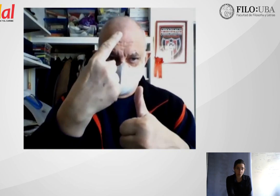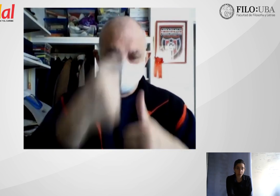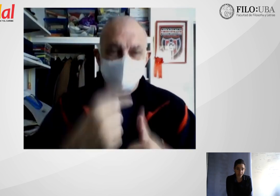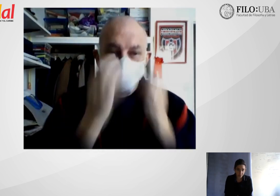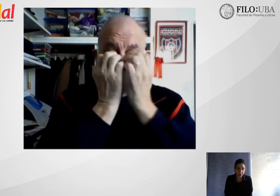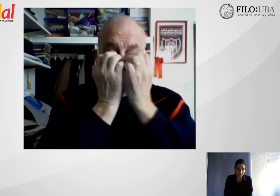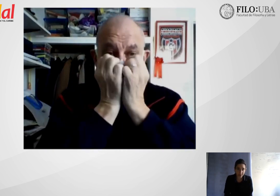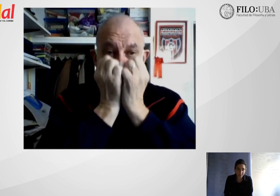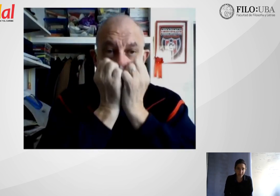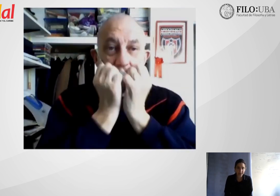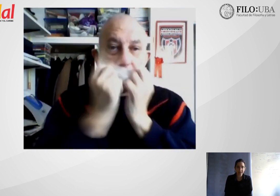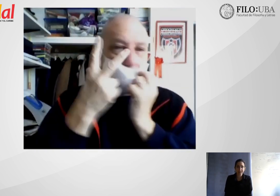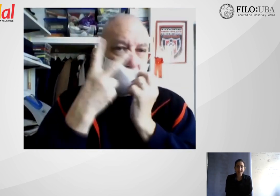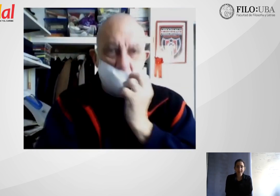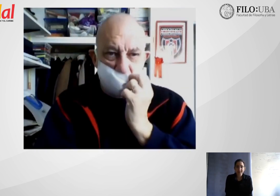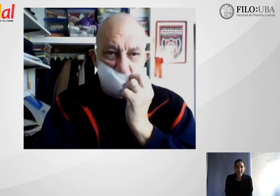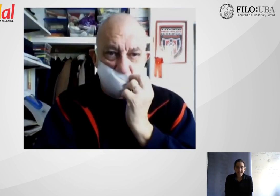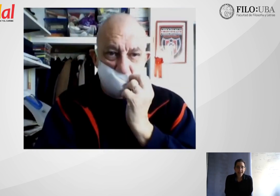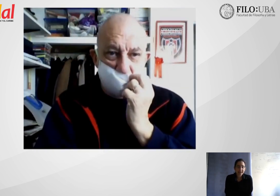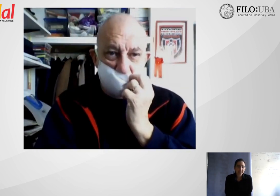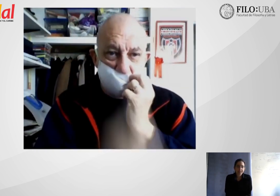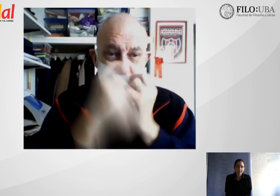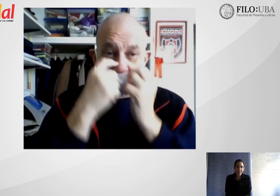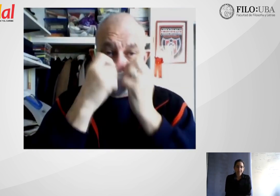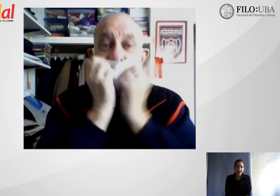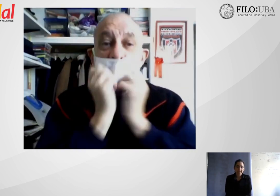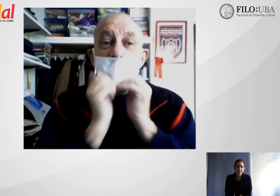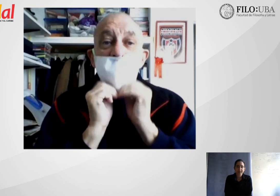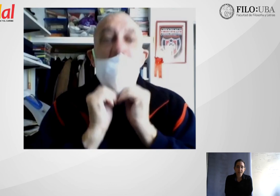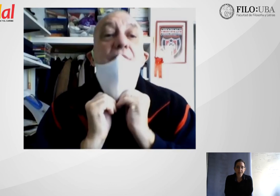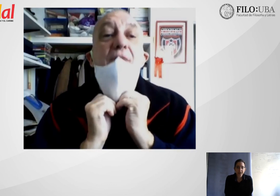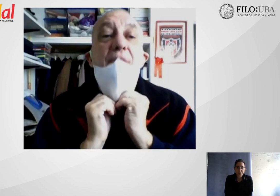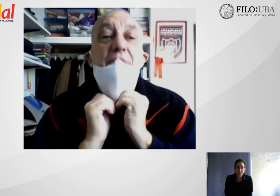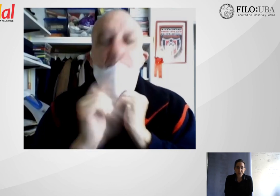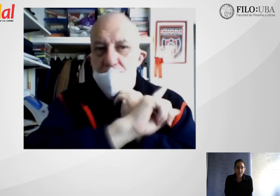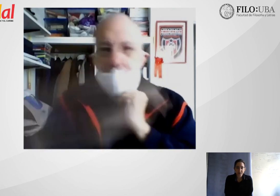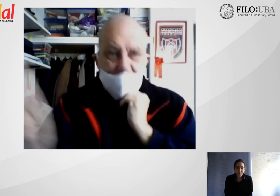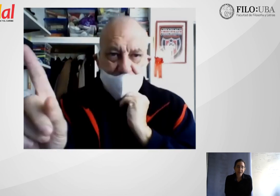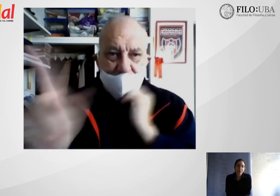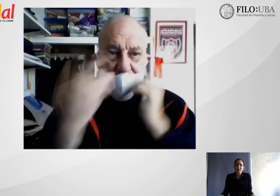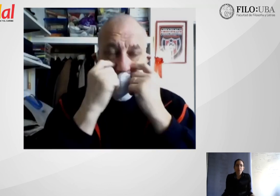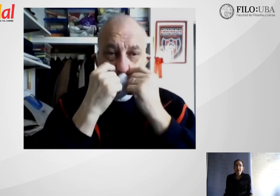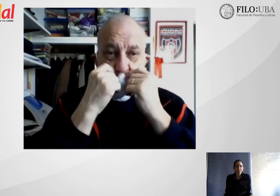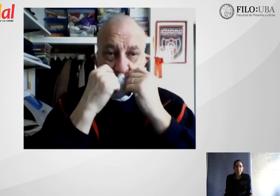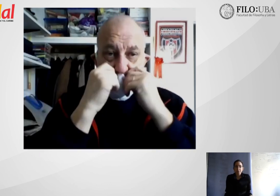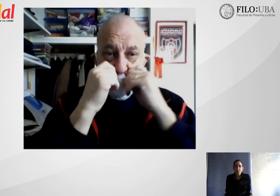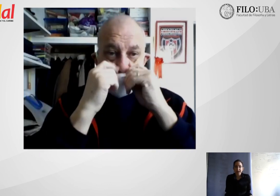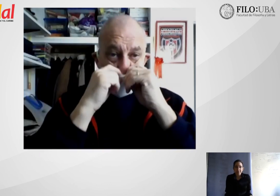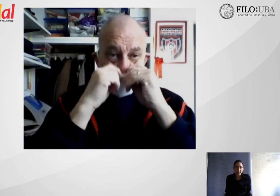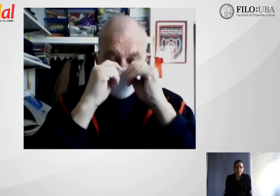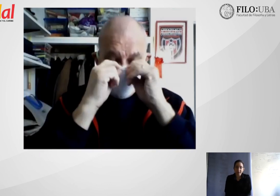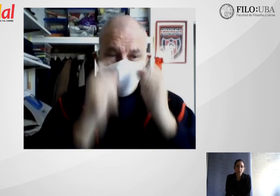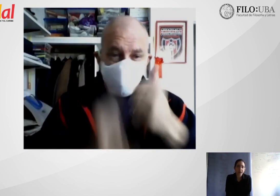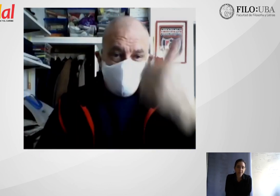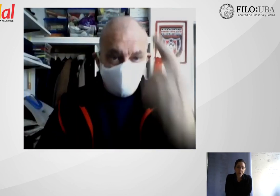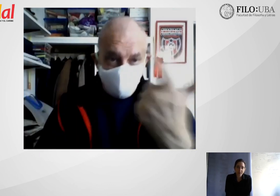¿Se dan cuenta? ¿Me pueden ver? ¿Qué hay que hacer? Hay que bajarse el barbijo. Pero no se puede, no podemos bajar el